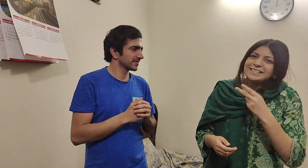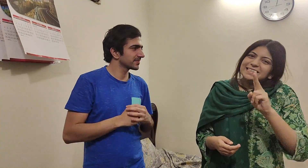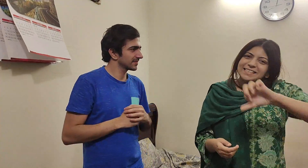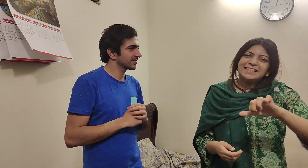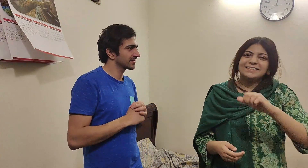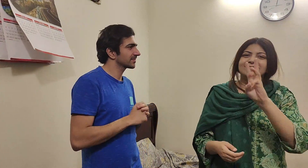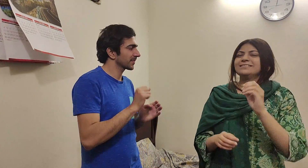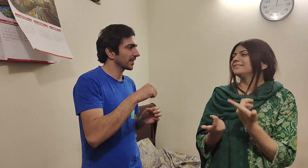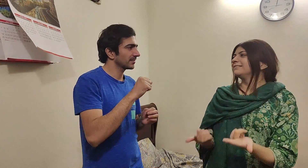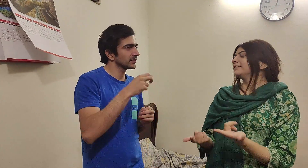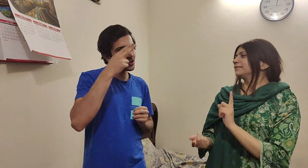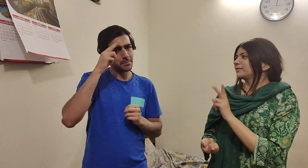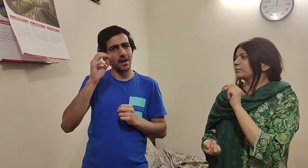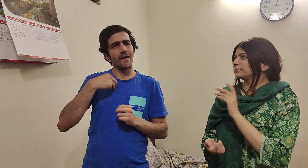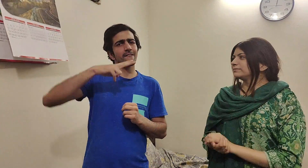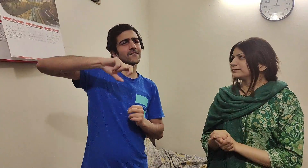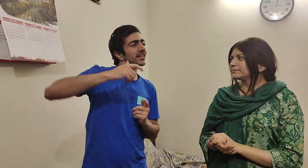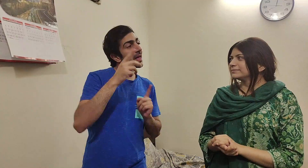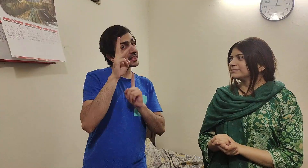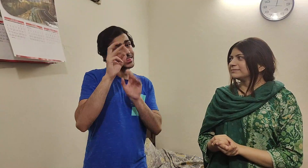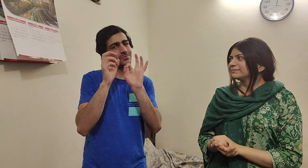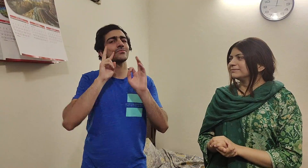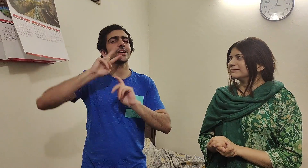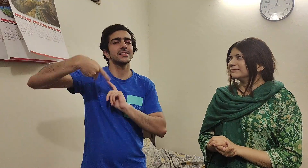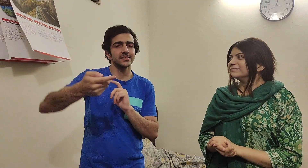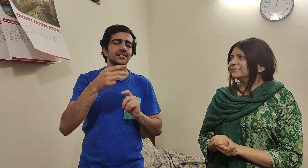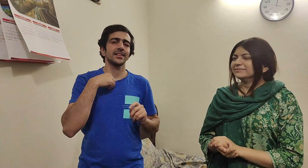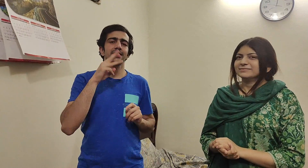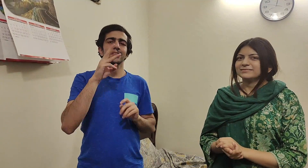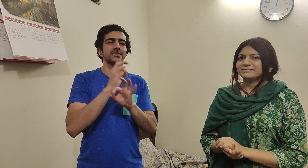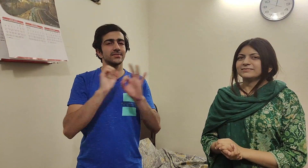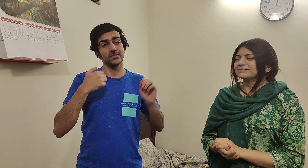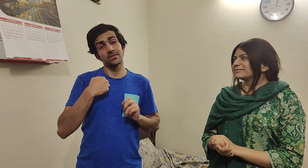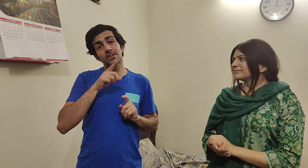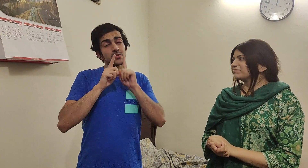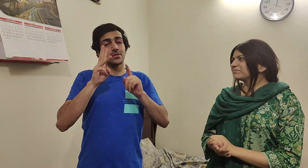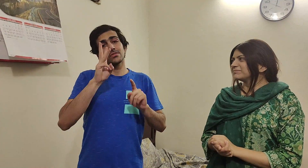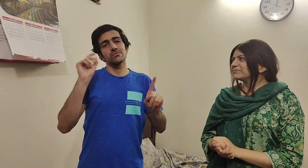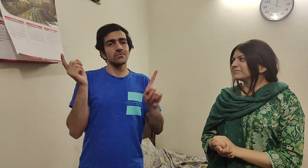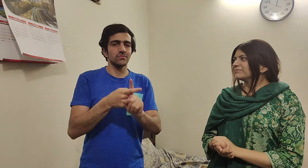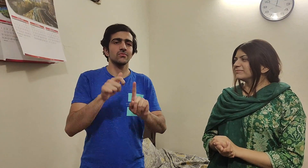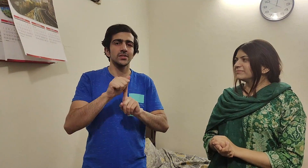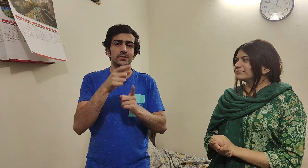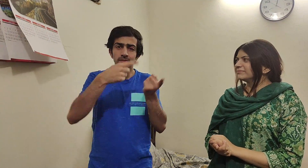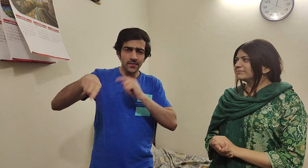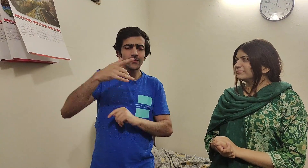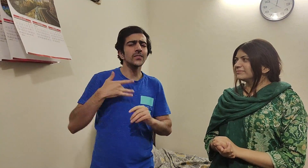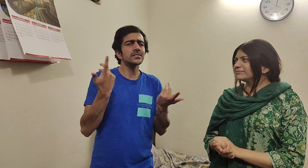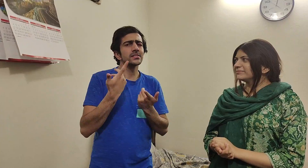जल्दी से कि हम 29 के बाद ईद कर लेते हैं। हाँ बिल्कुल, तो हम इंशाल्लाह 30 रोज़े ही होंगे और इंशाल्लाह हम 30 ही रखेंगे। तो